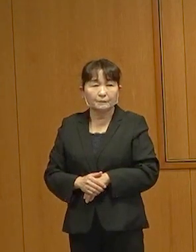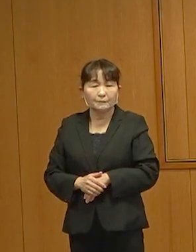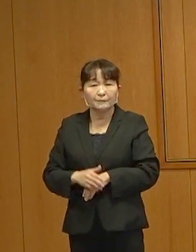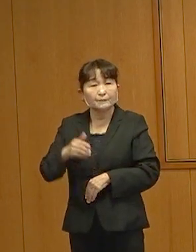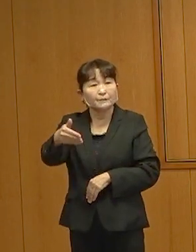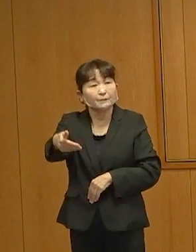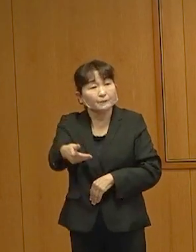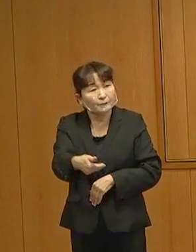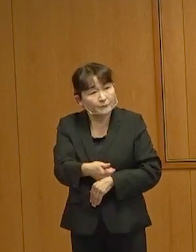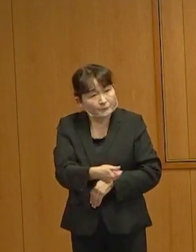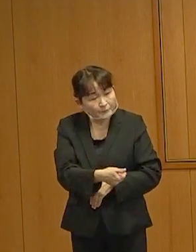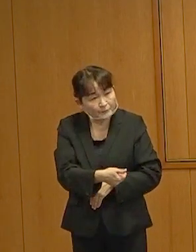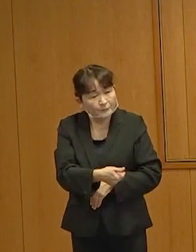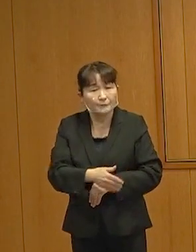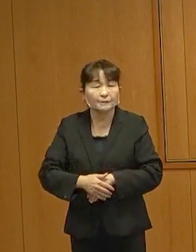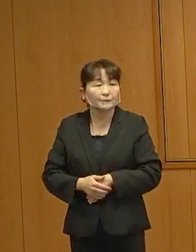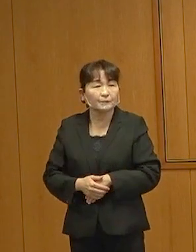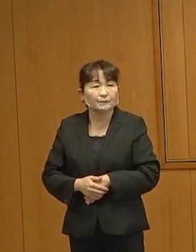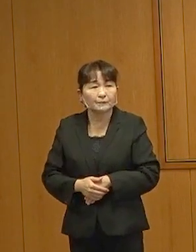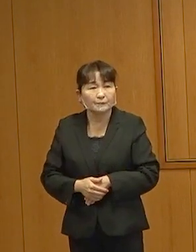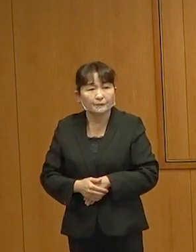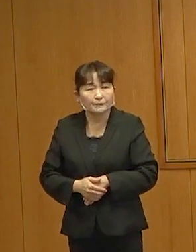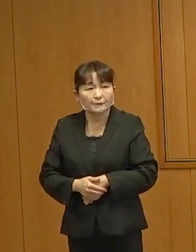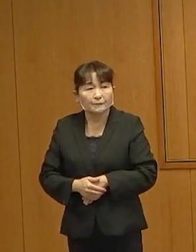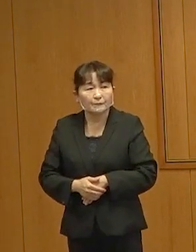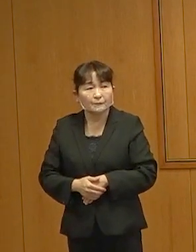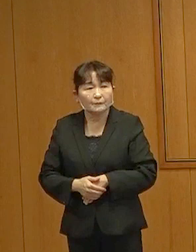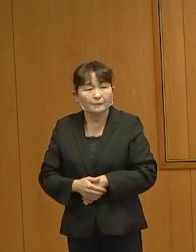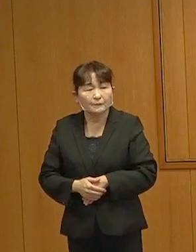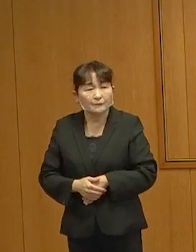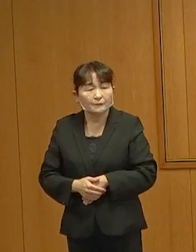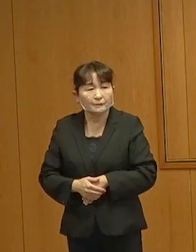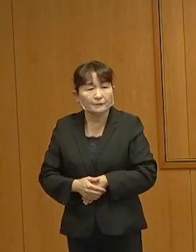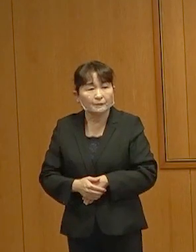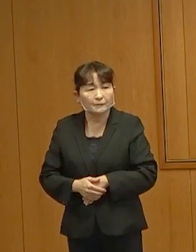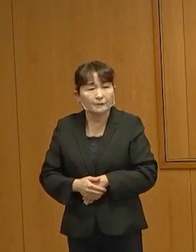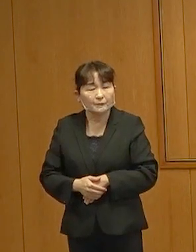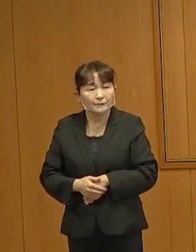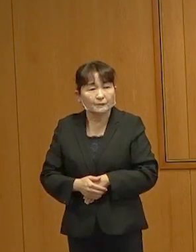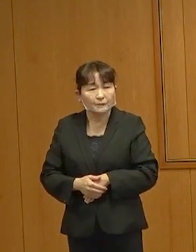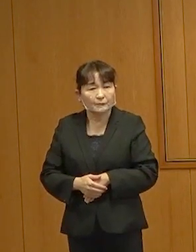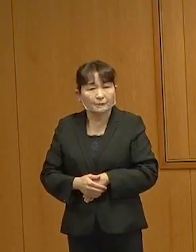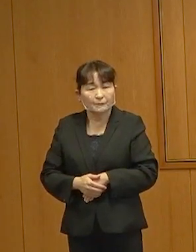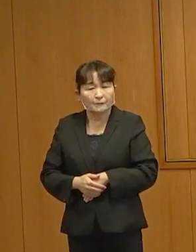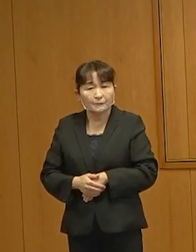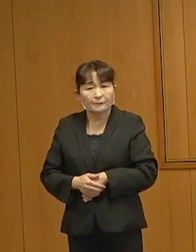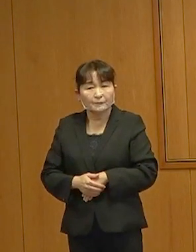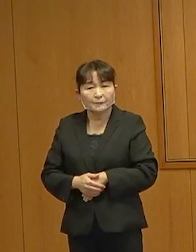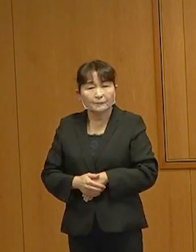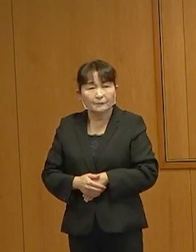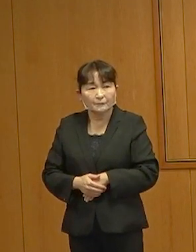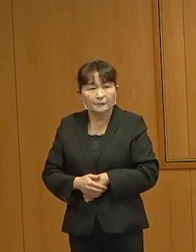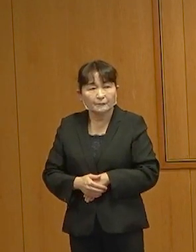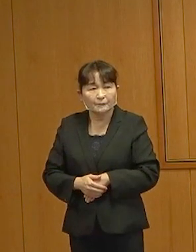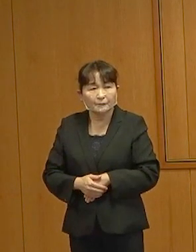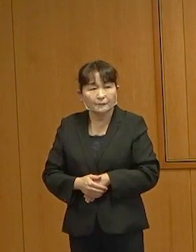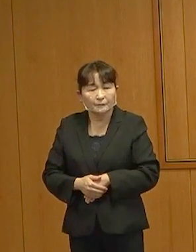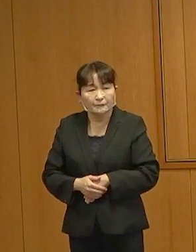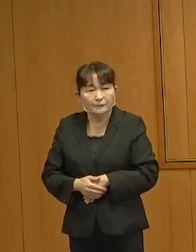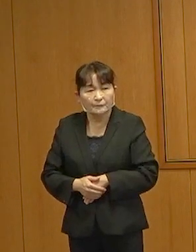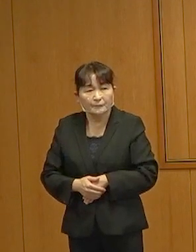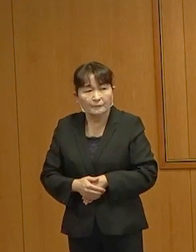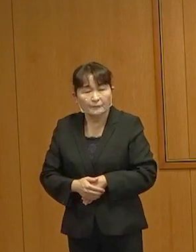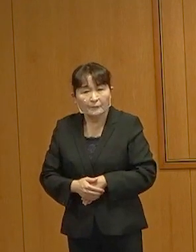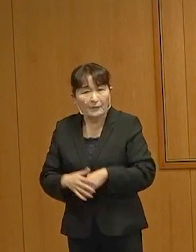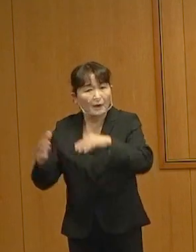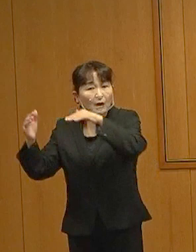発表事項ではないんですけど、冒頭のご挨拶でありました、台風に伴う大